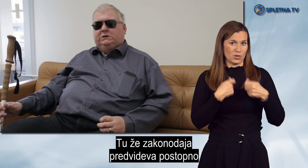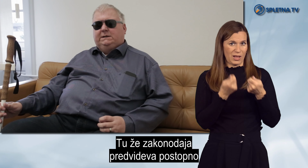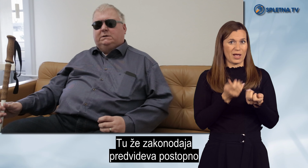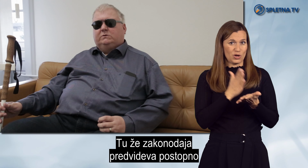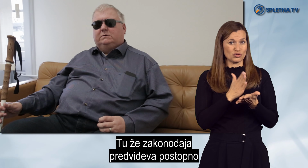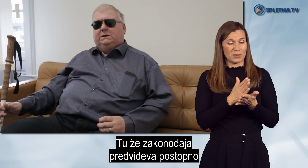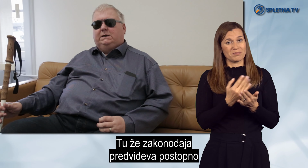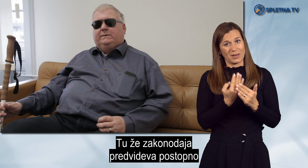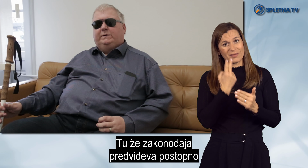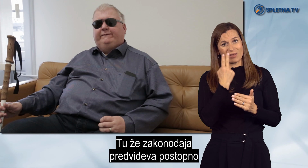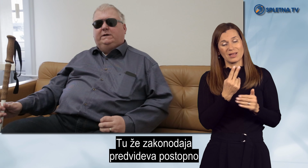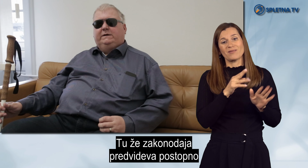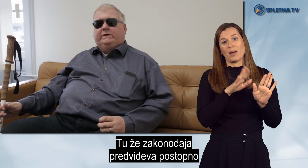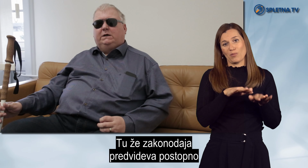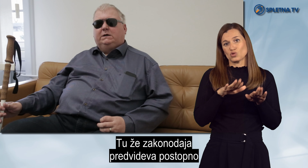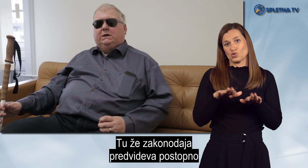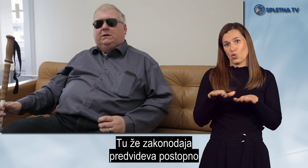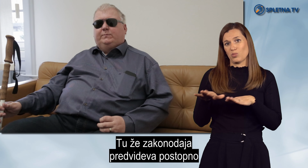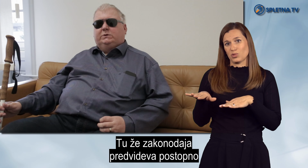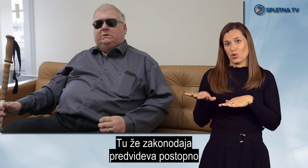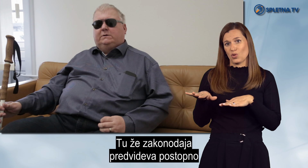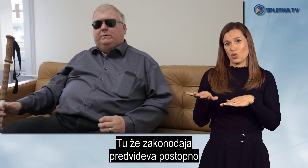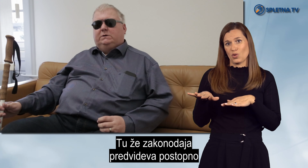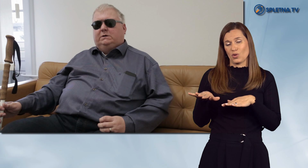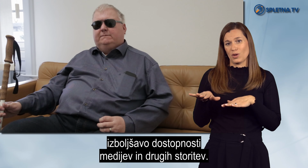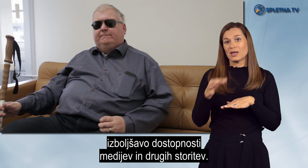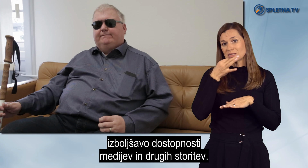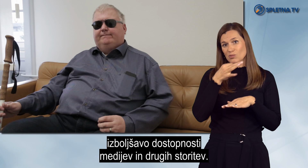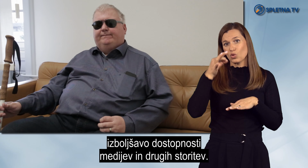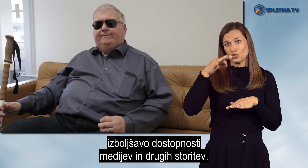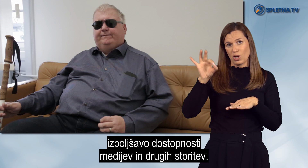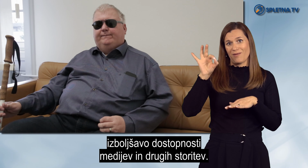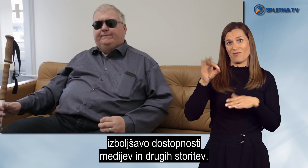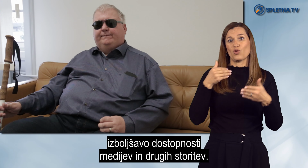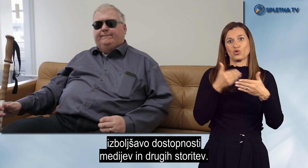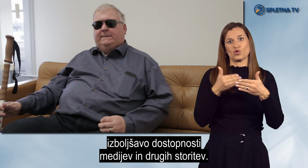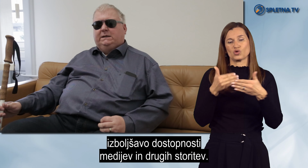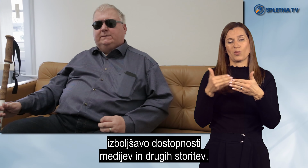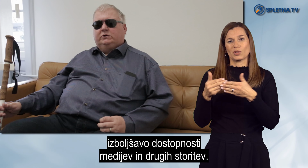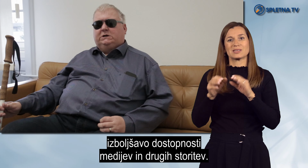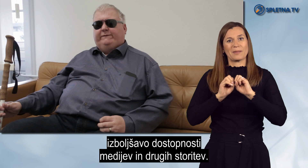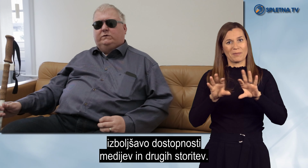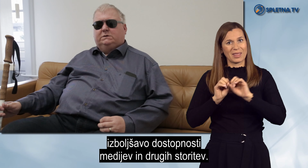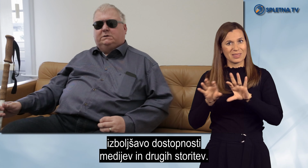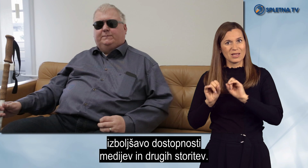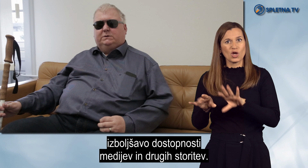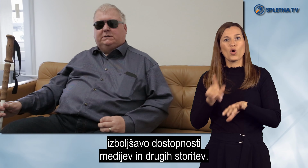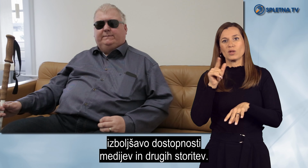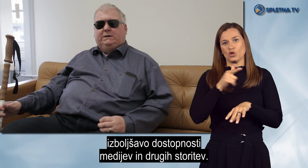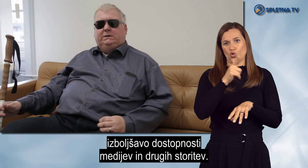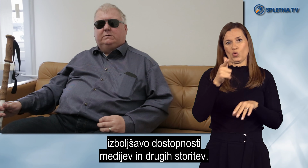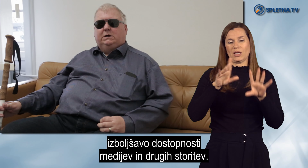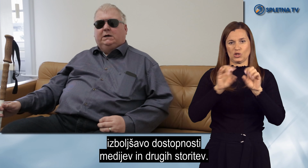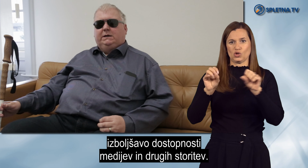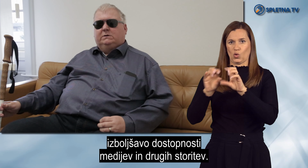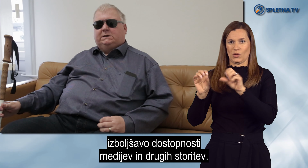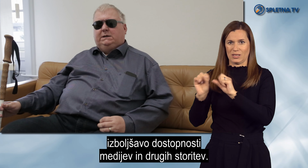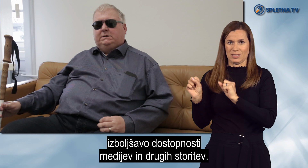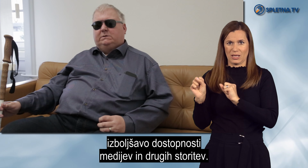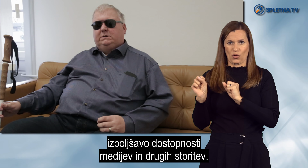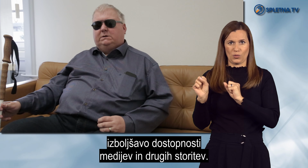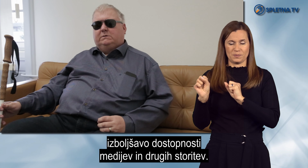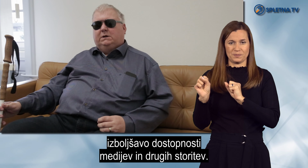Tu že zakonodaja predvideva postopno izboljšavo dostopnosti medijev